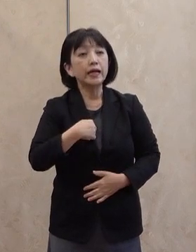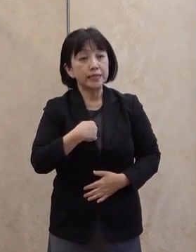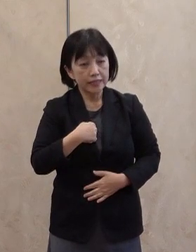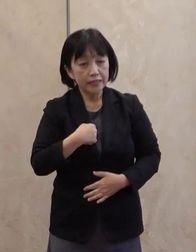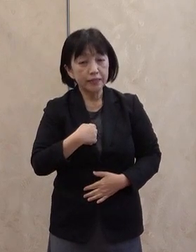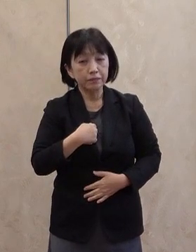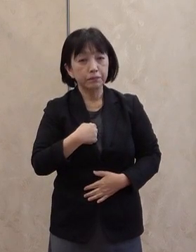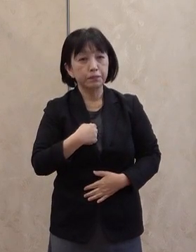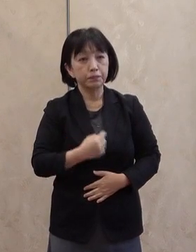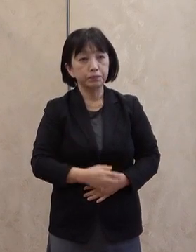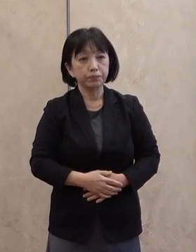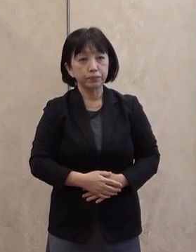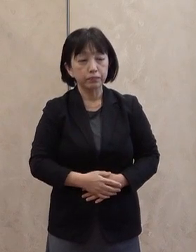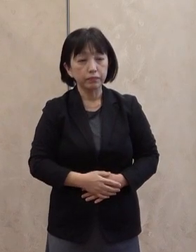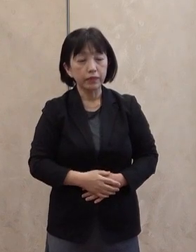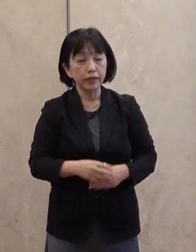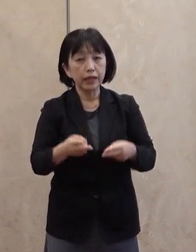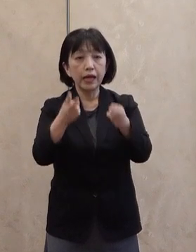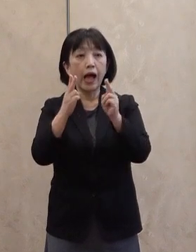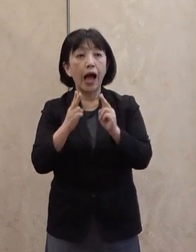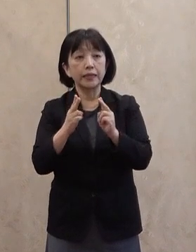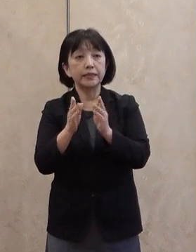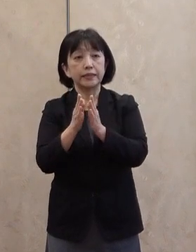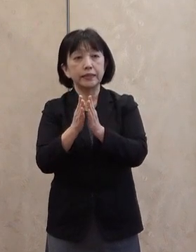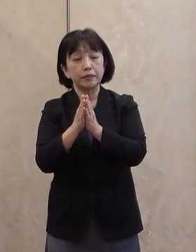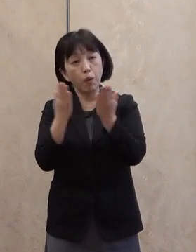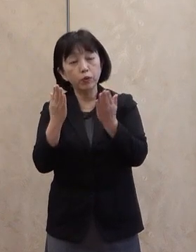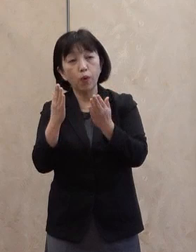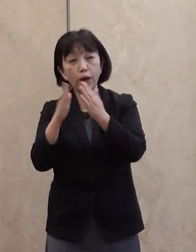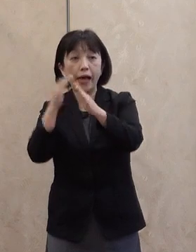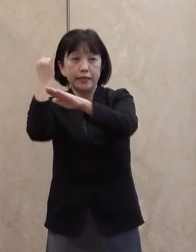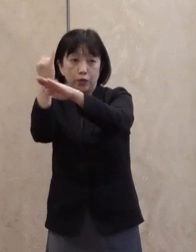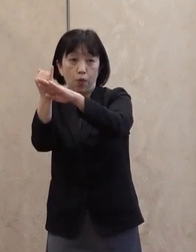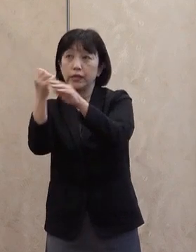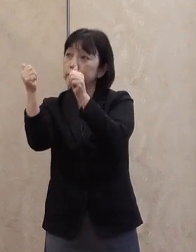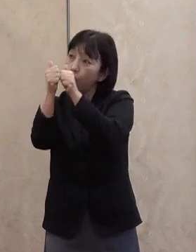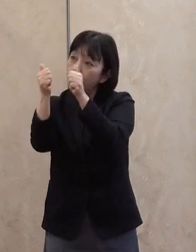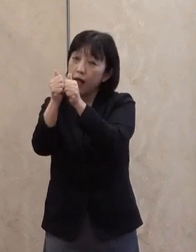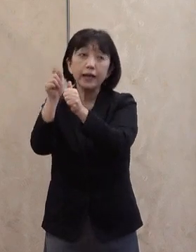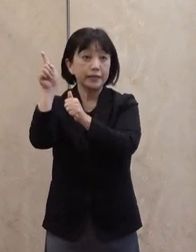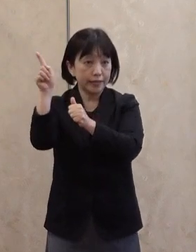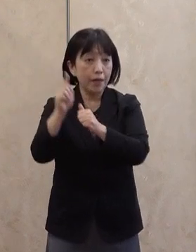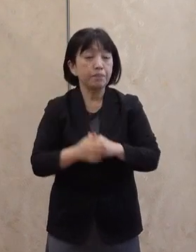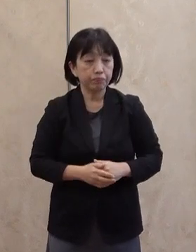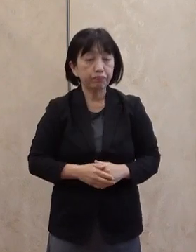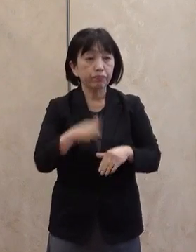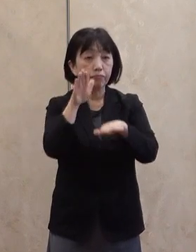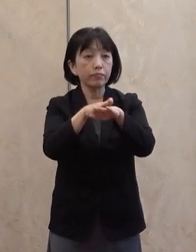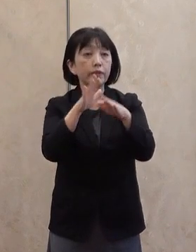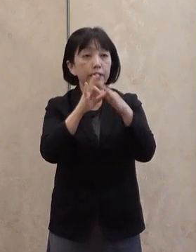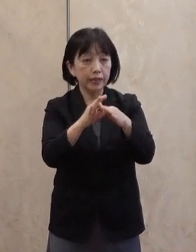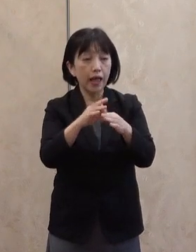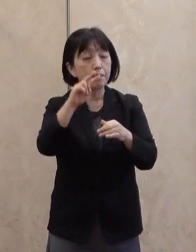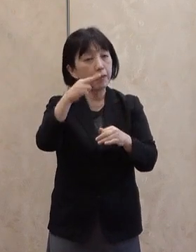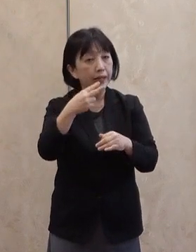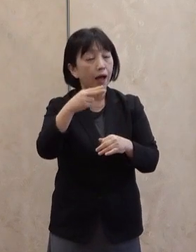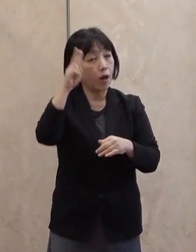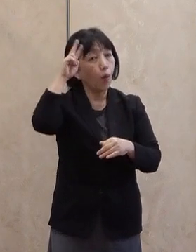身から橋本会長にご相談を申し上げて、その方法について、また大阪府